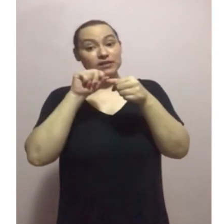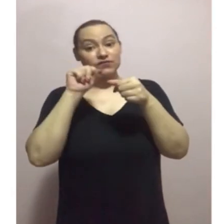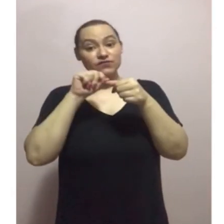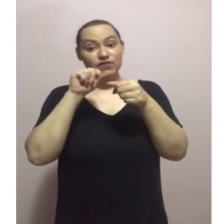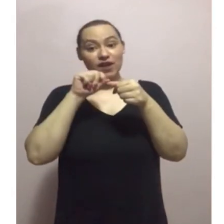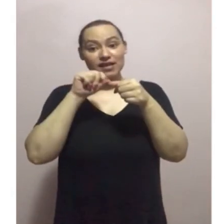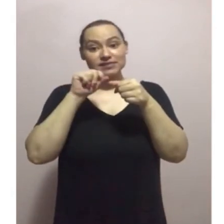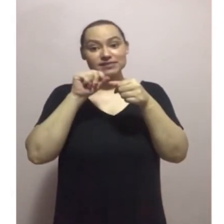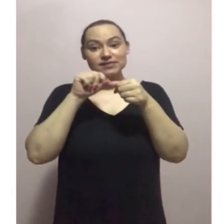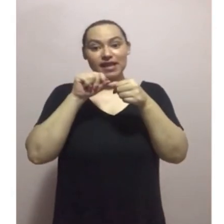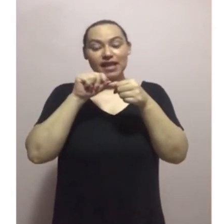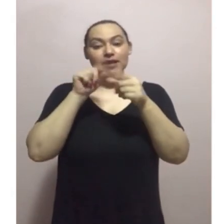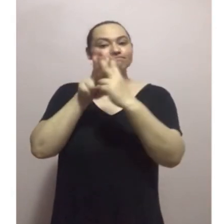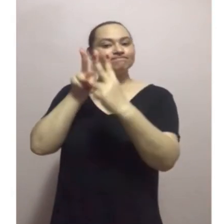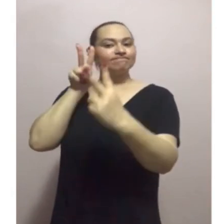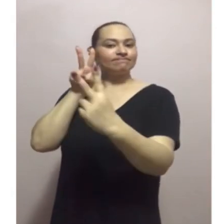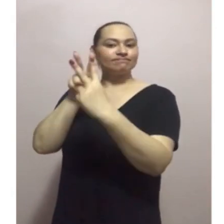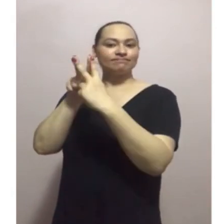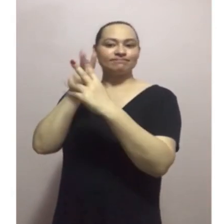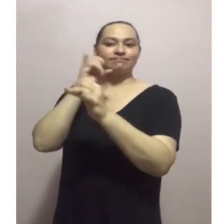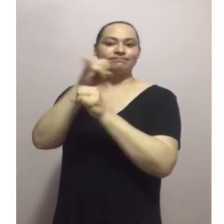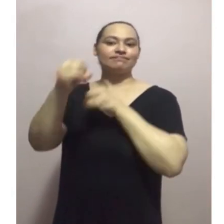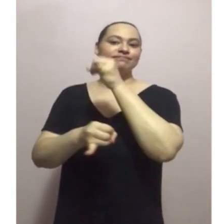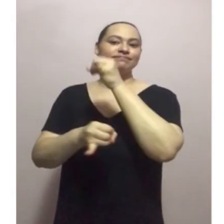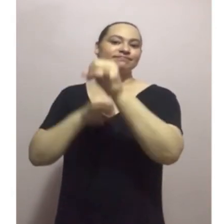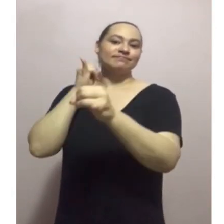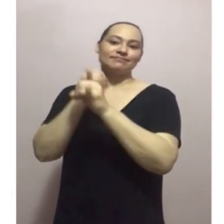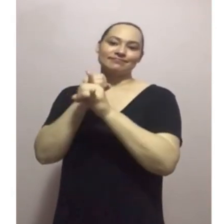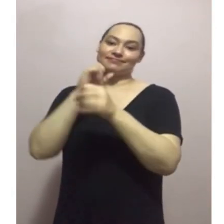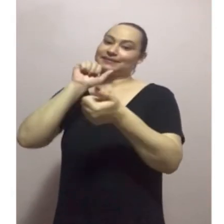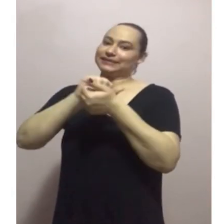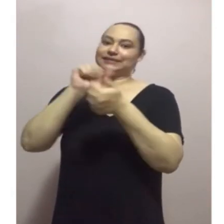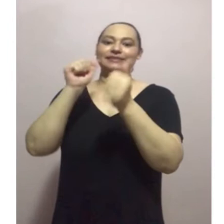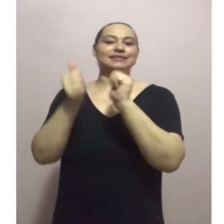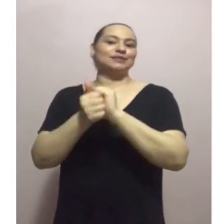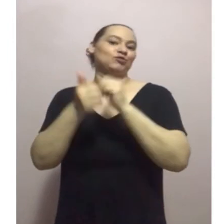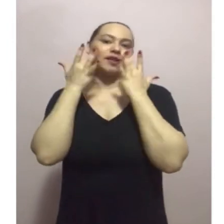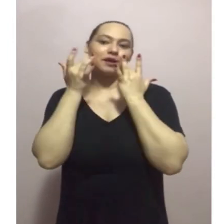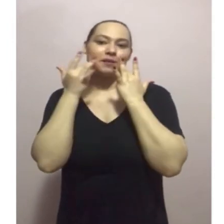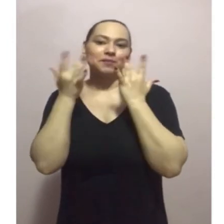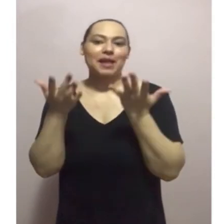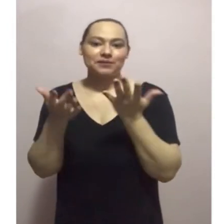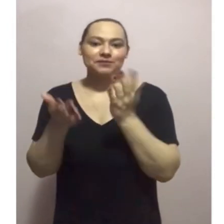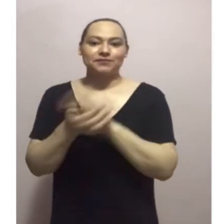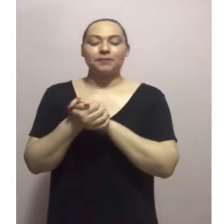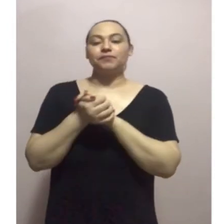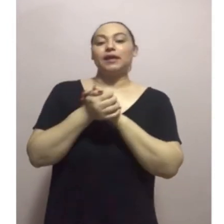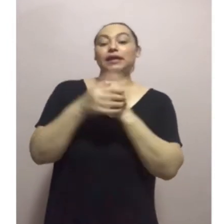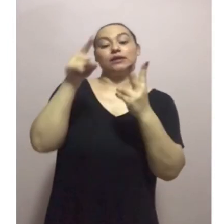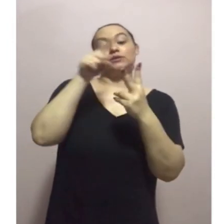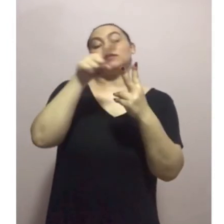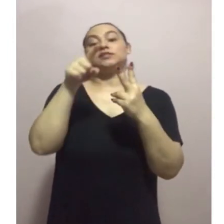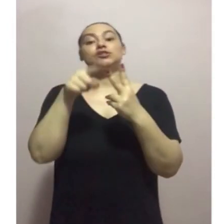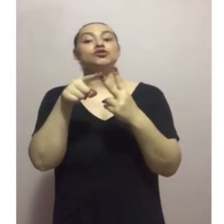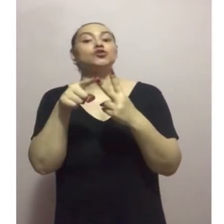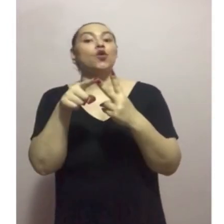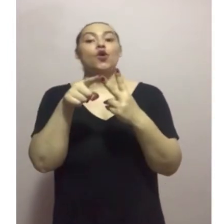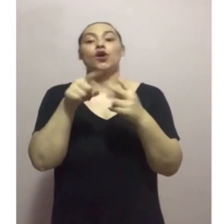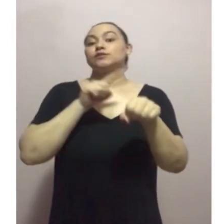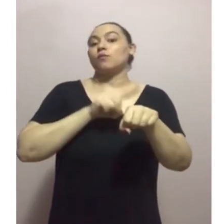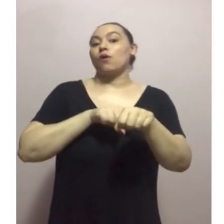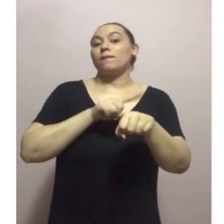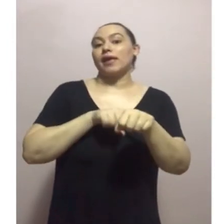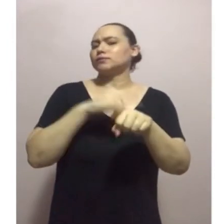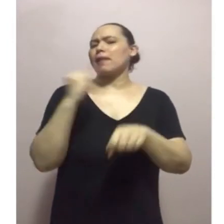e fazer para o audiovisual, né? Então a gente teve esses dois momentos,